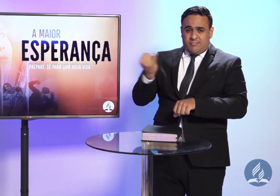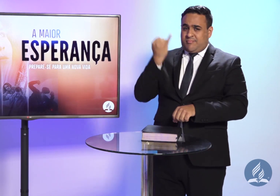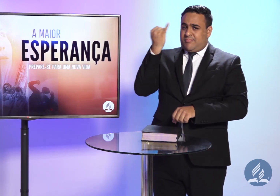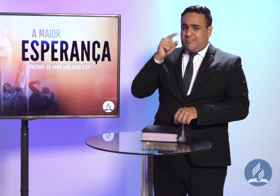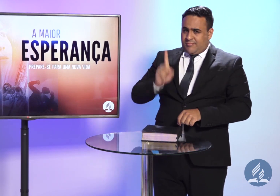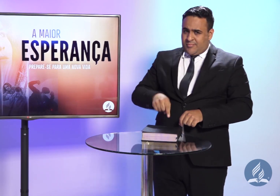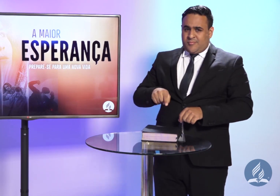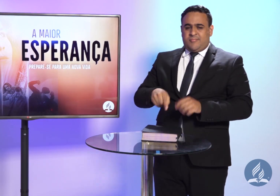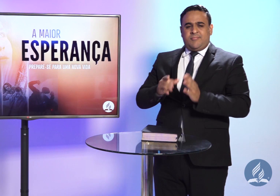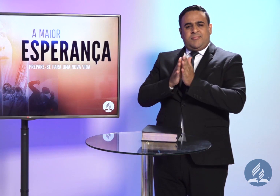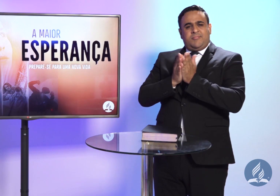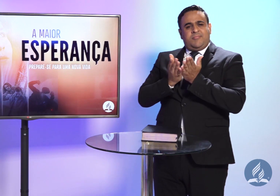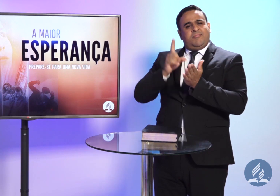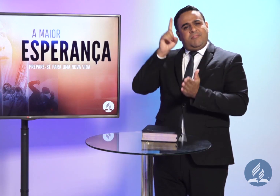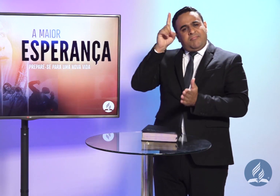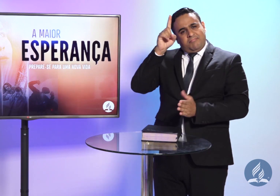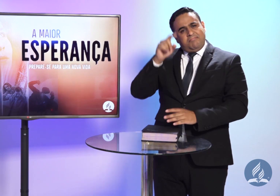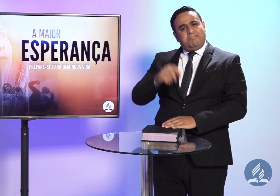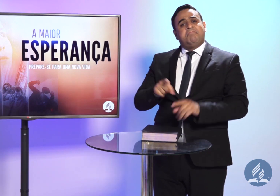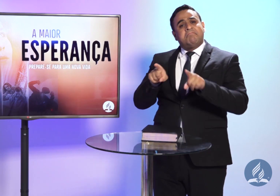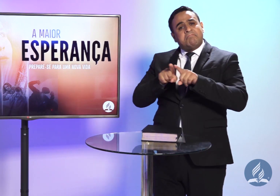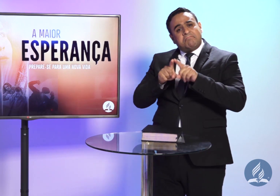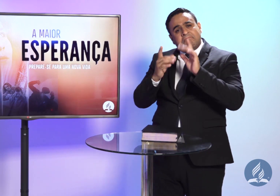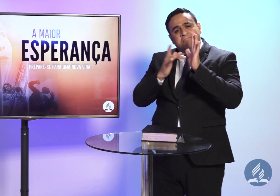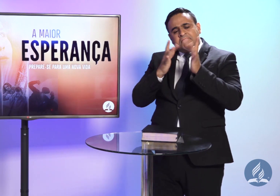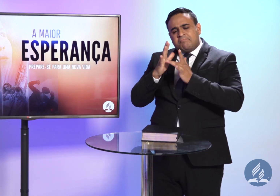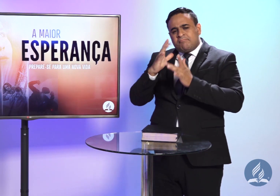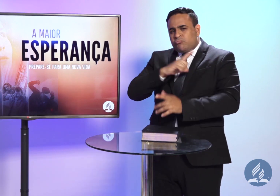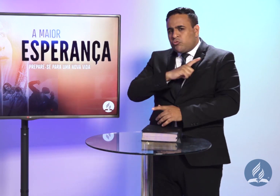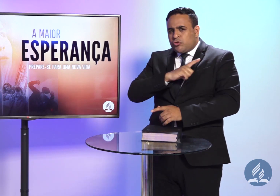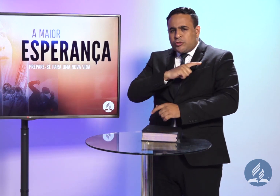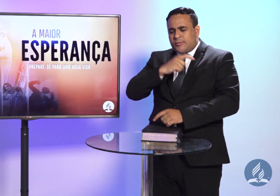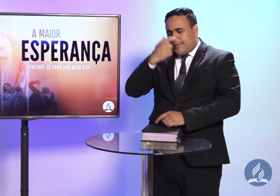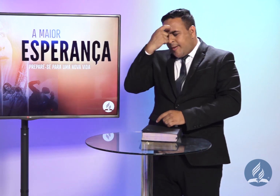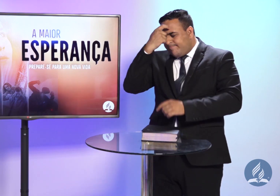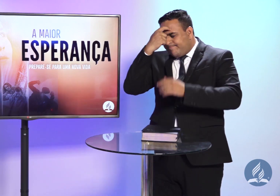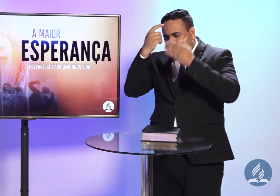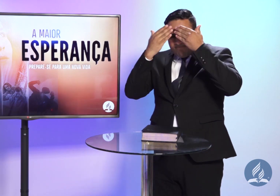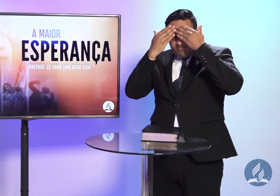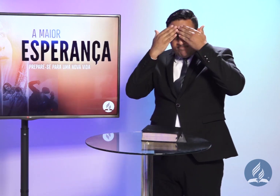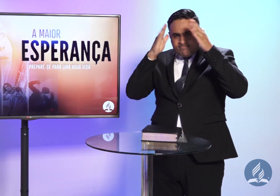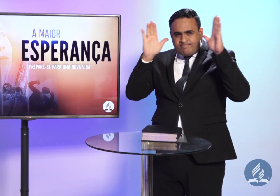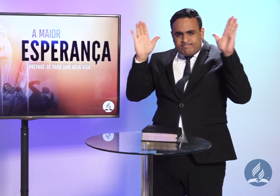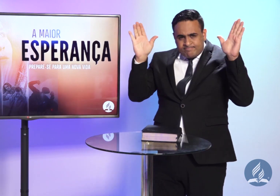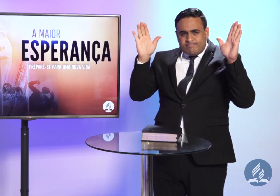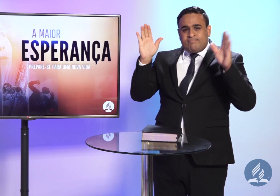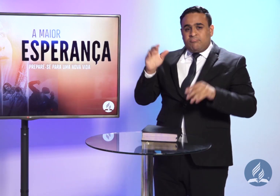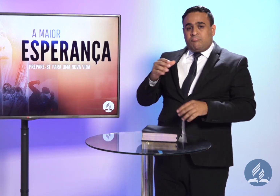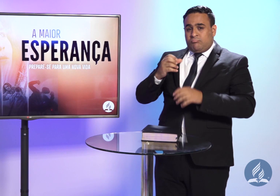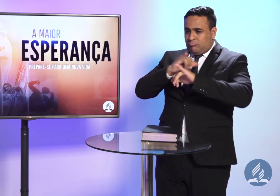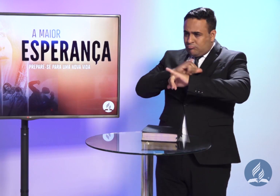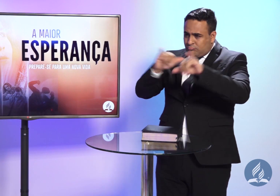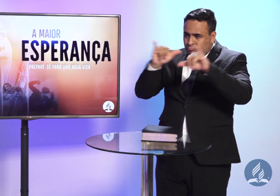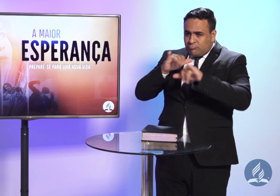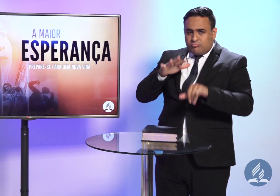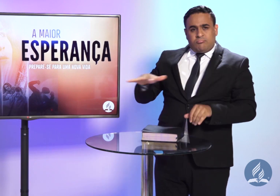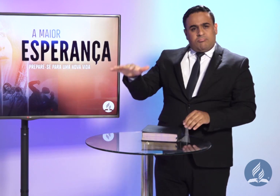que Jesus venceu a Satanás na tentação do deserto. Por isso, eu e você precisamos usar esse mesmo instrumento, essa mesma